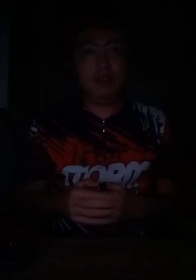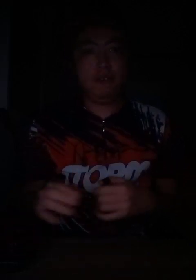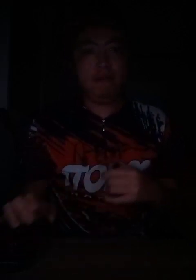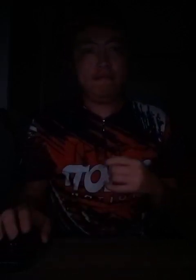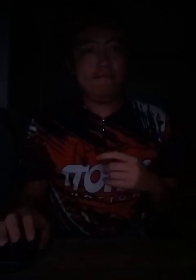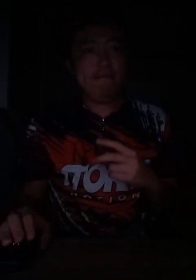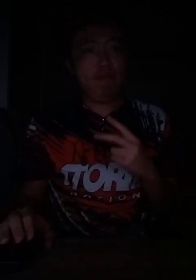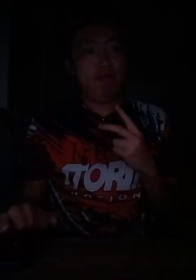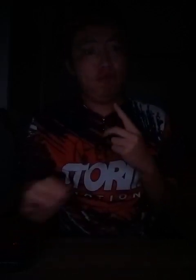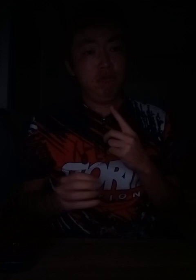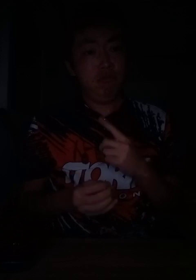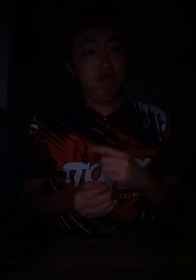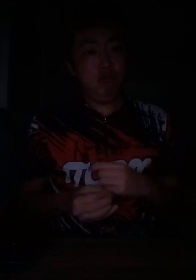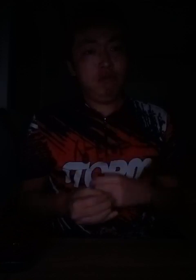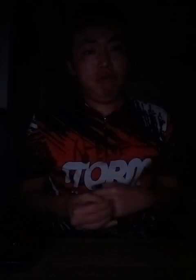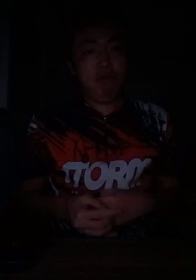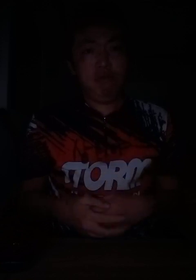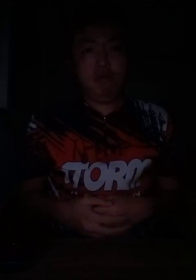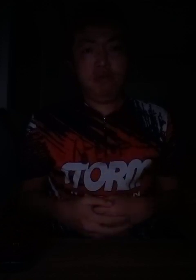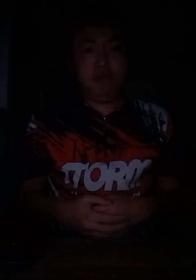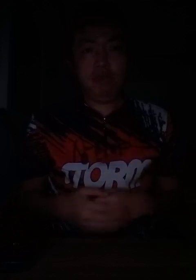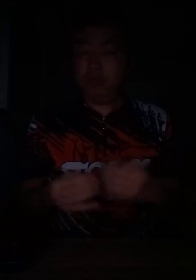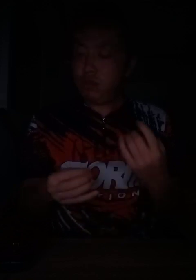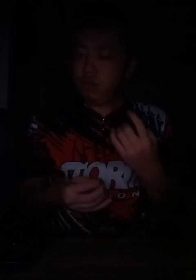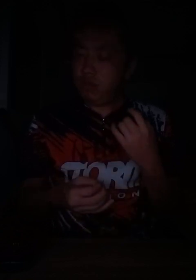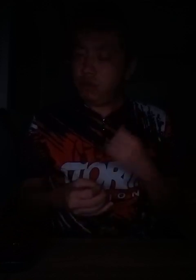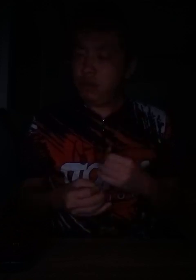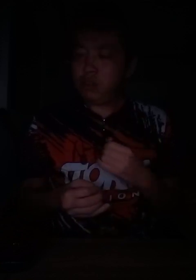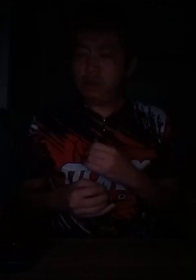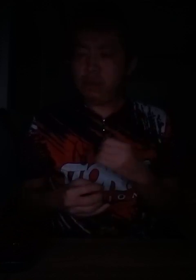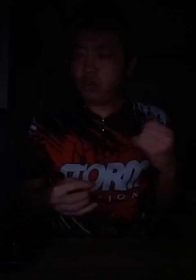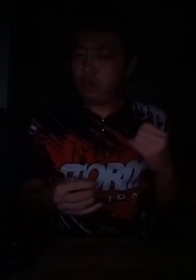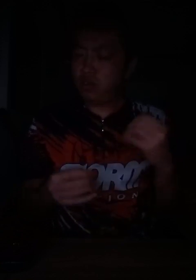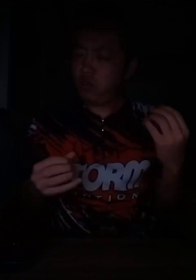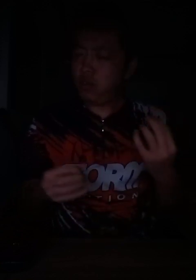일하는데 심지어 깜빡했는데도 충전 중.